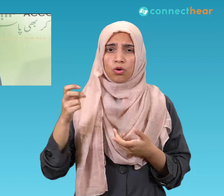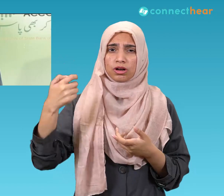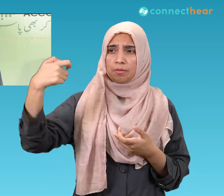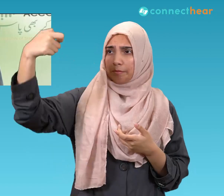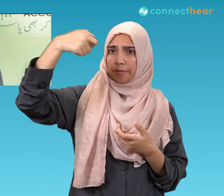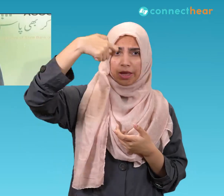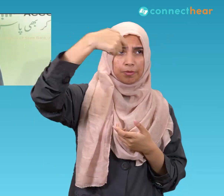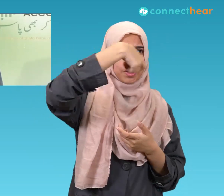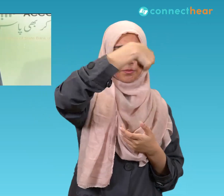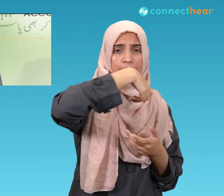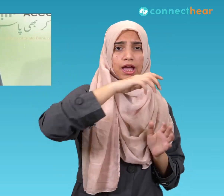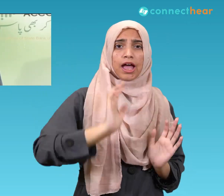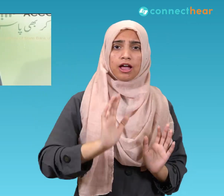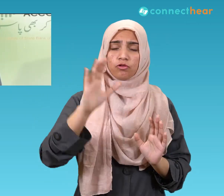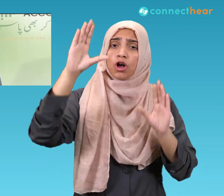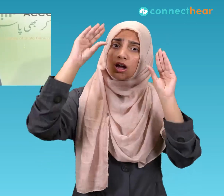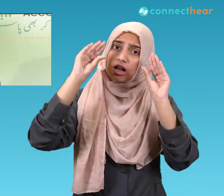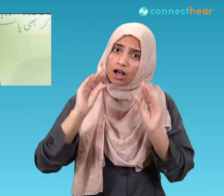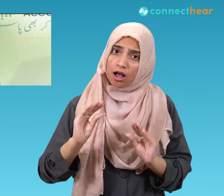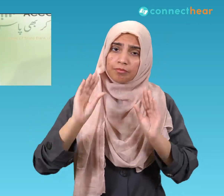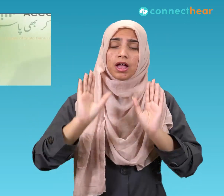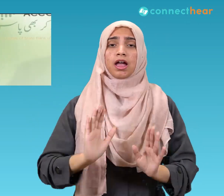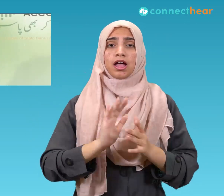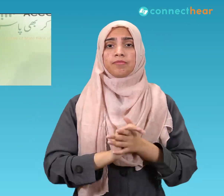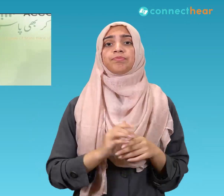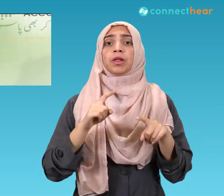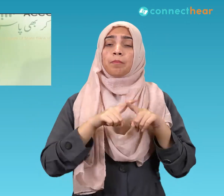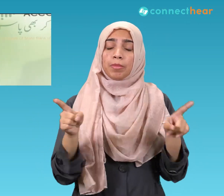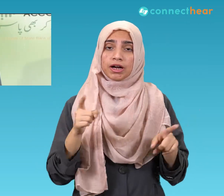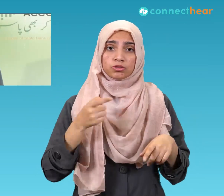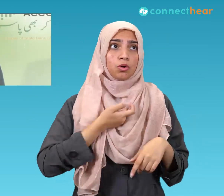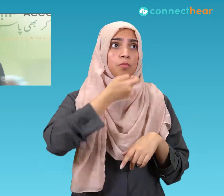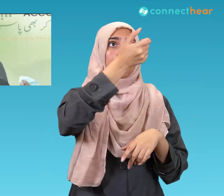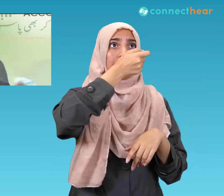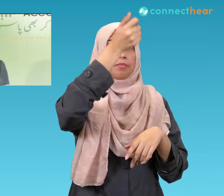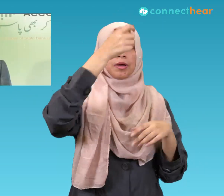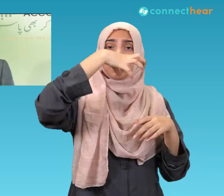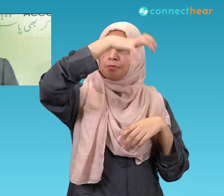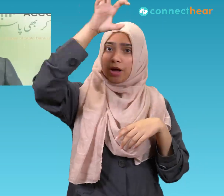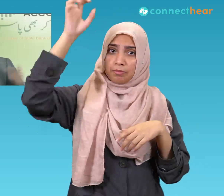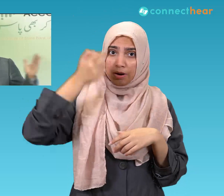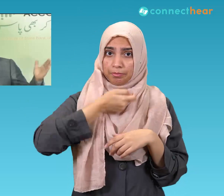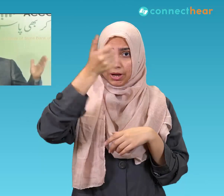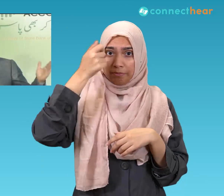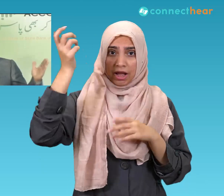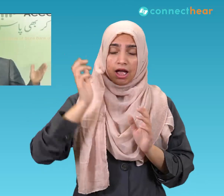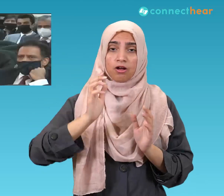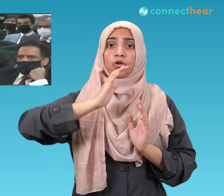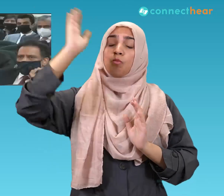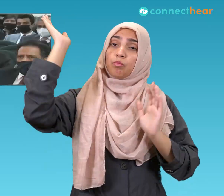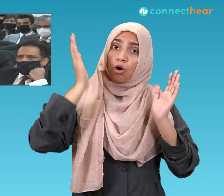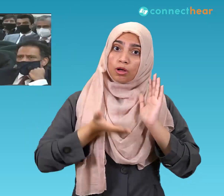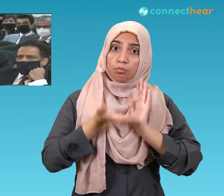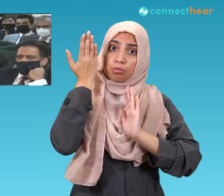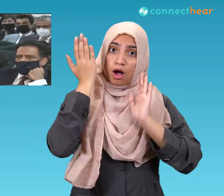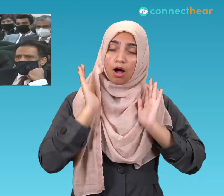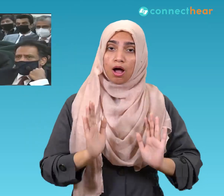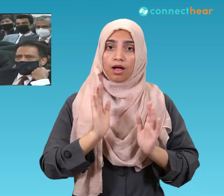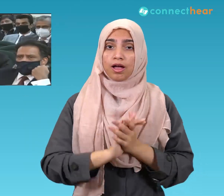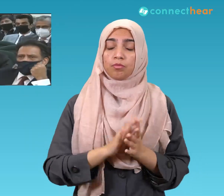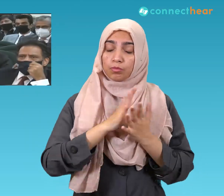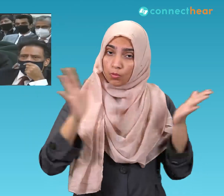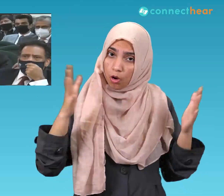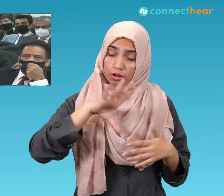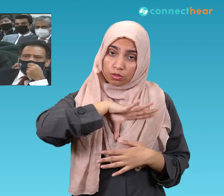کم تھے اور جو ڈالرز پاکستان سے باہر جا رہے تھے وہ بہت زیادہ تھے. تو بہت بڑا خسارہ تھا،